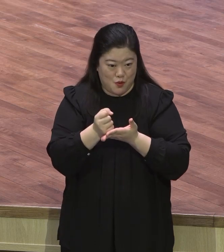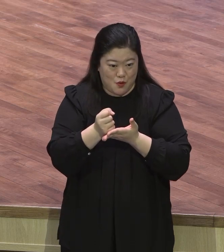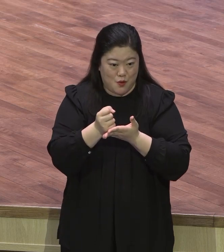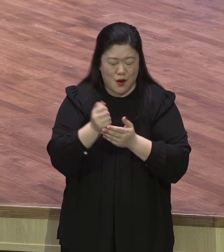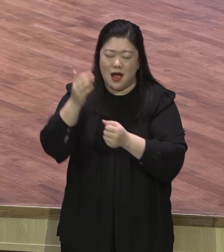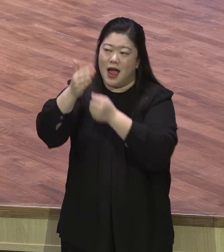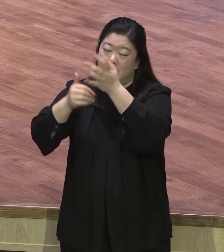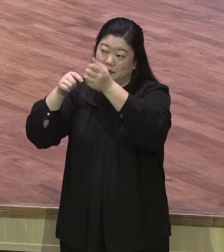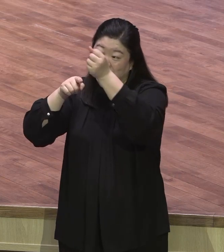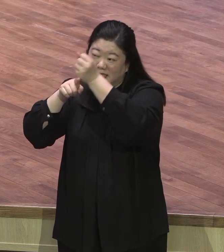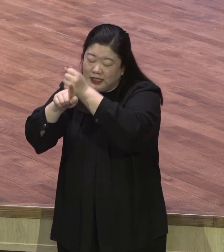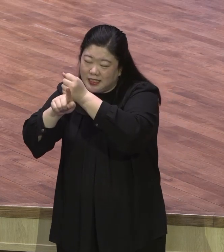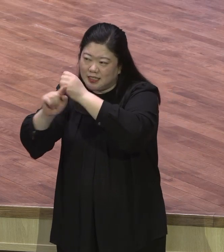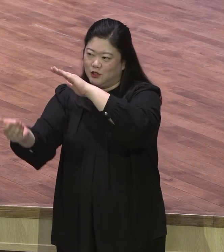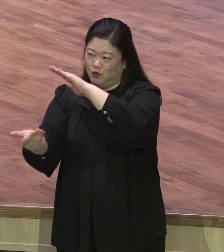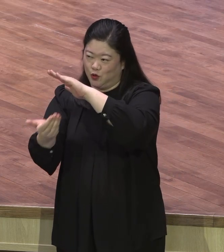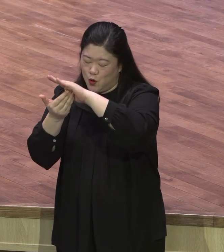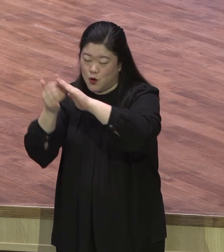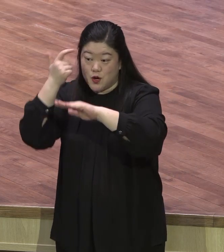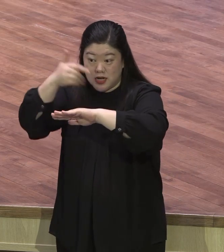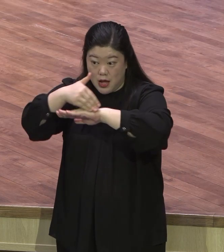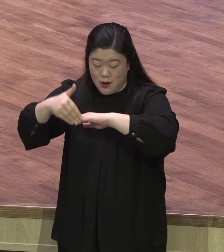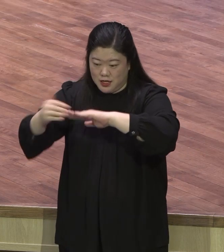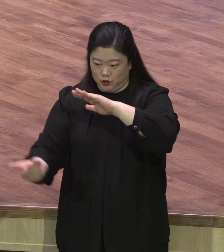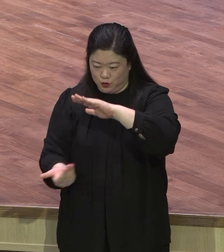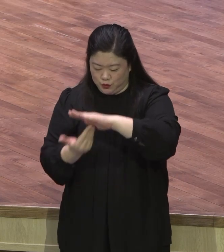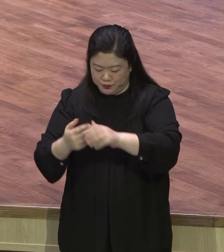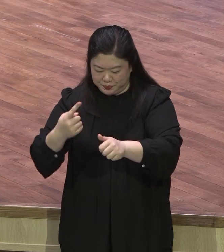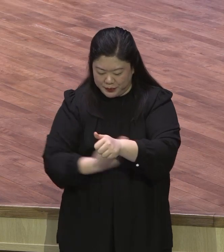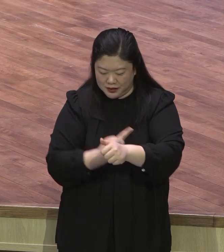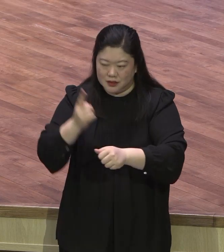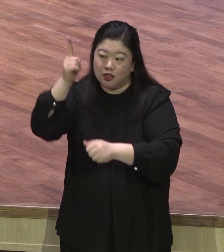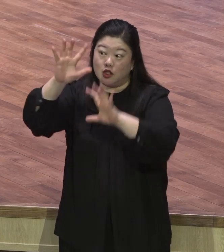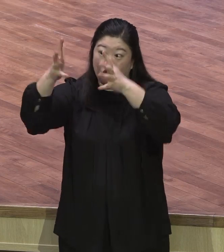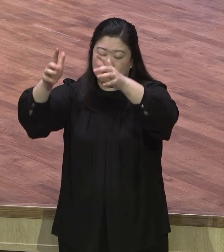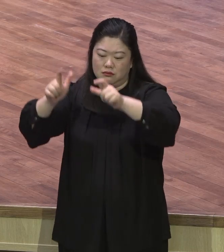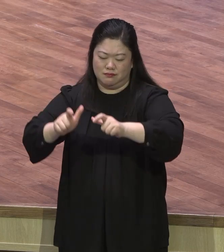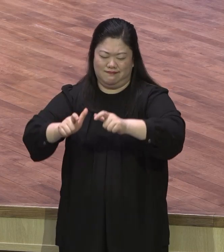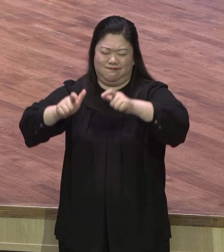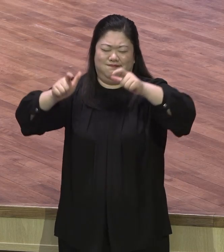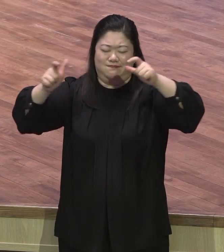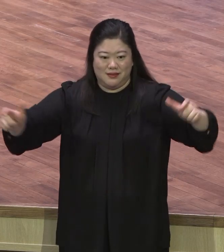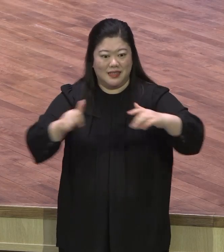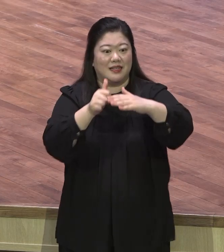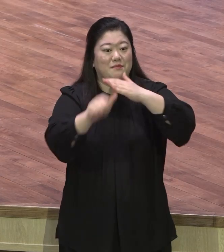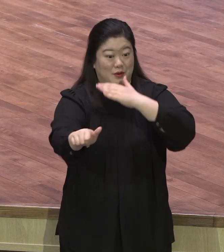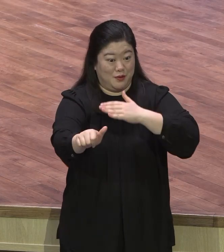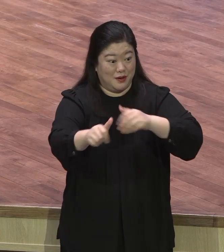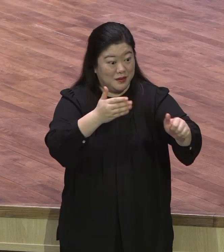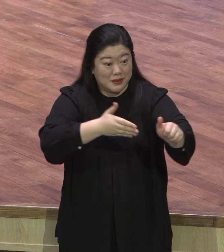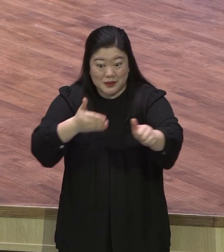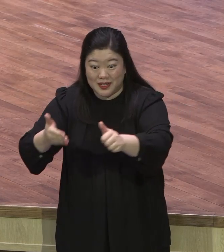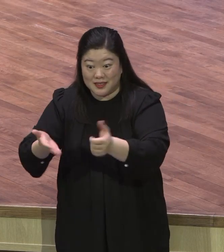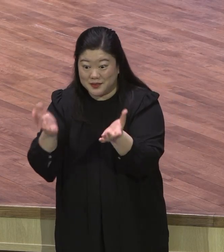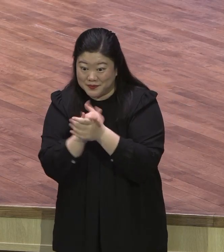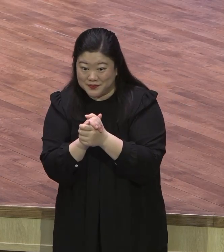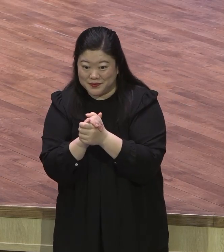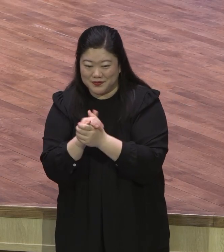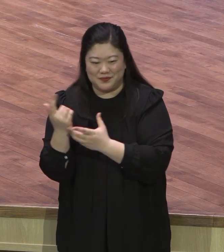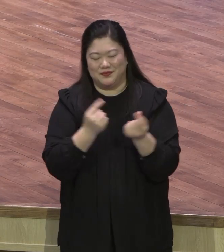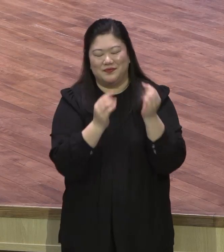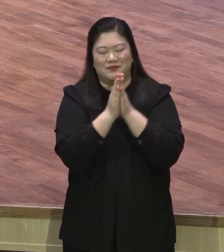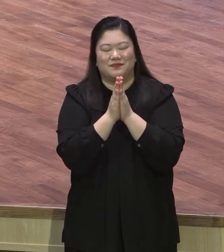뜻과 교획을 이루면서 하나님 말을 확장해 나가는 성령의 사람 다 되시기를 점으로 축복합니다 기도합시다